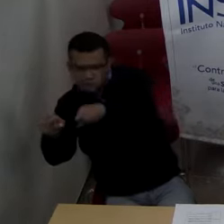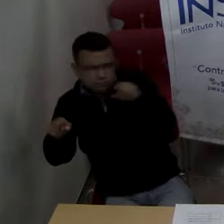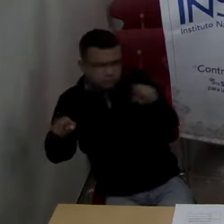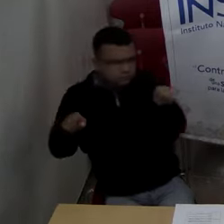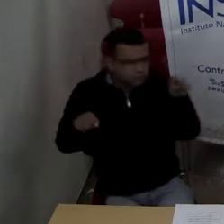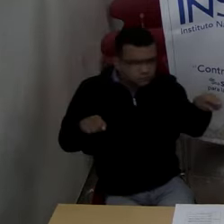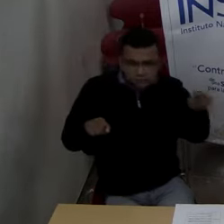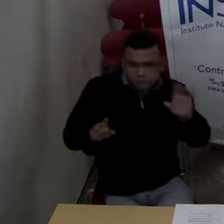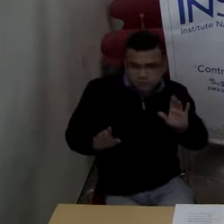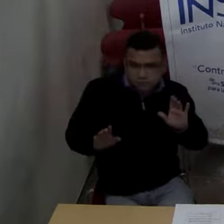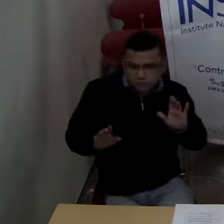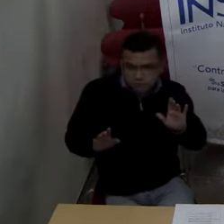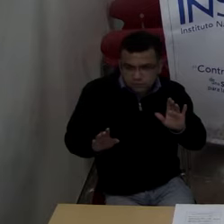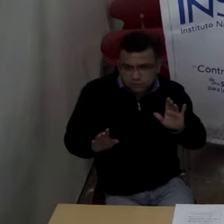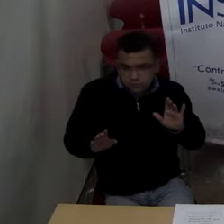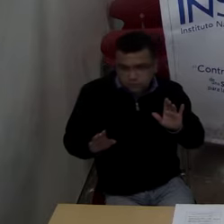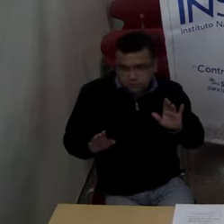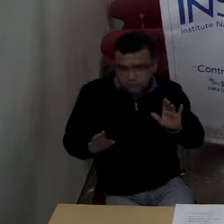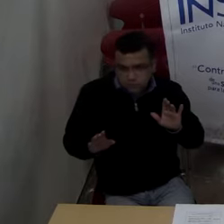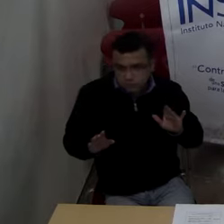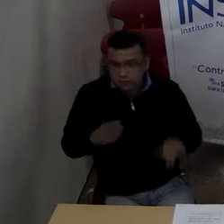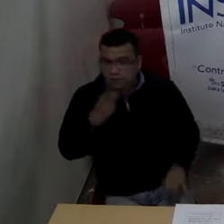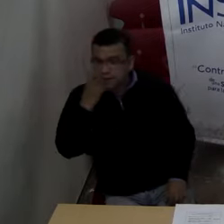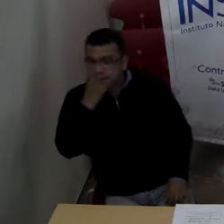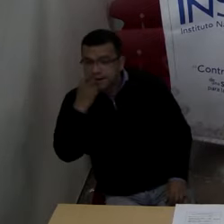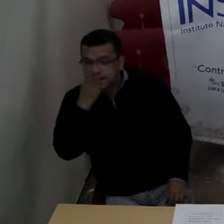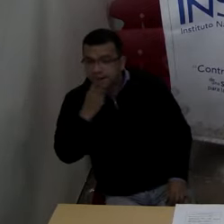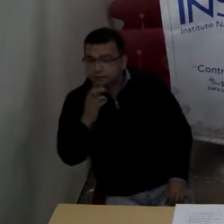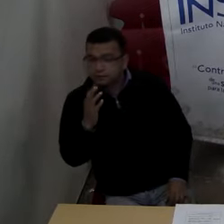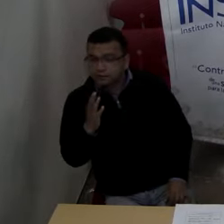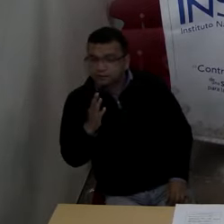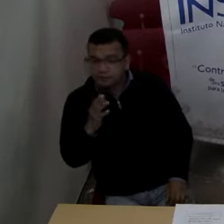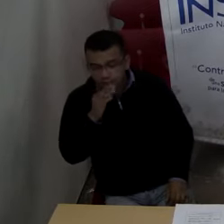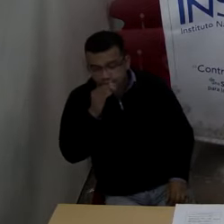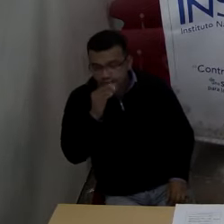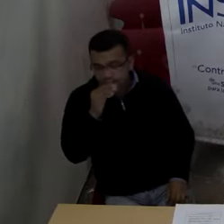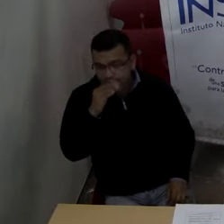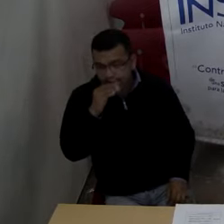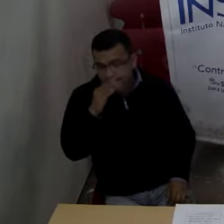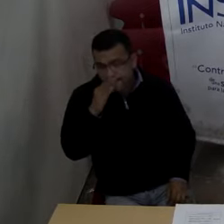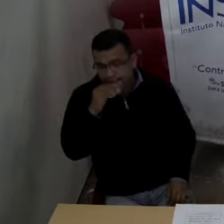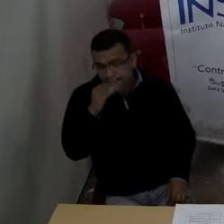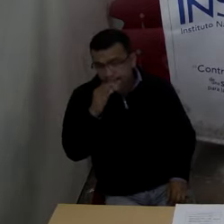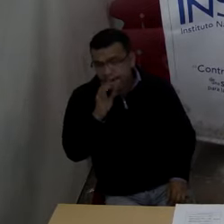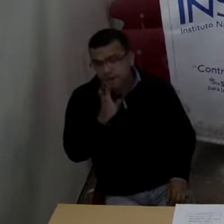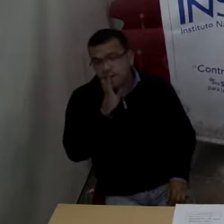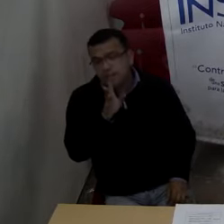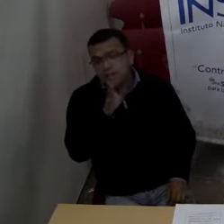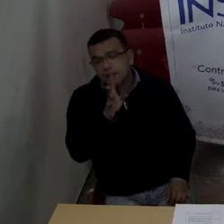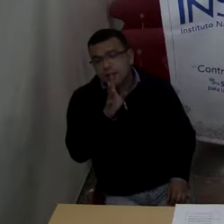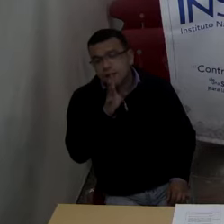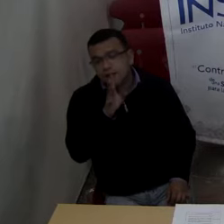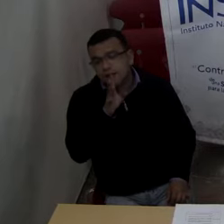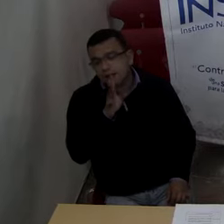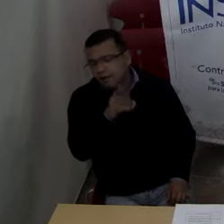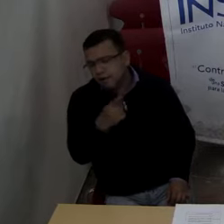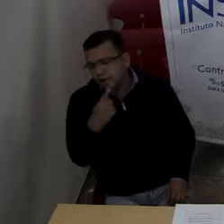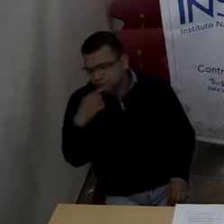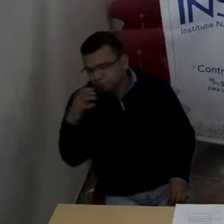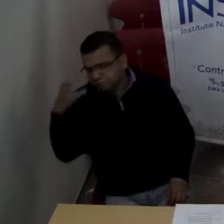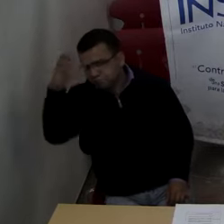auditivos. La discriminación auditiva básicamente es la diferenciación de sonidos. ¿Esto qué